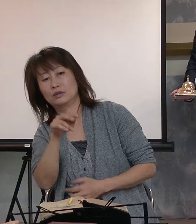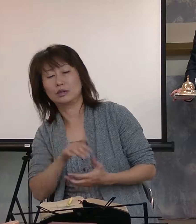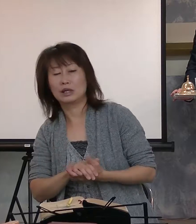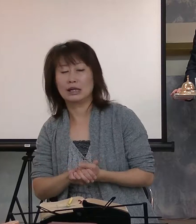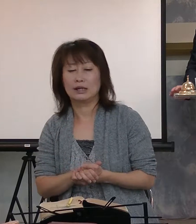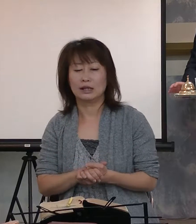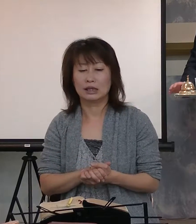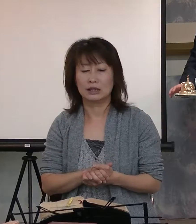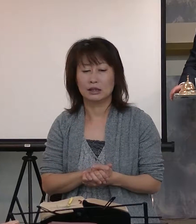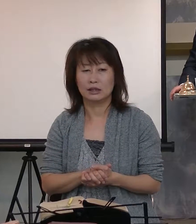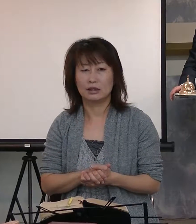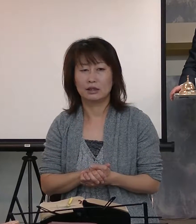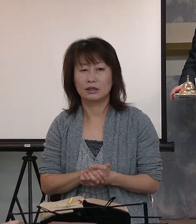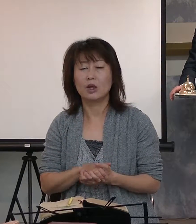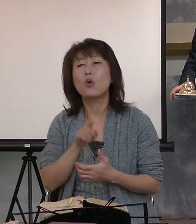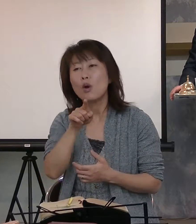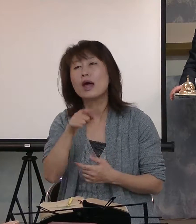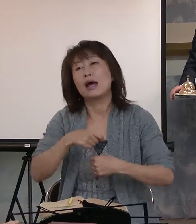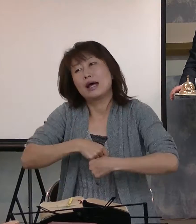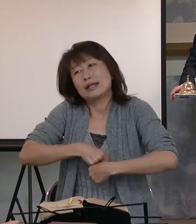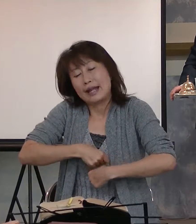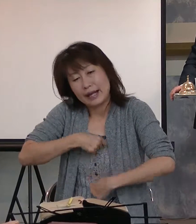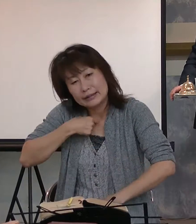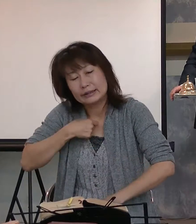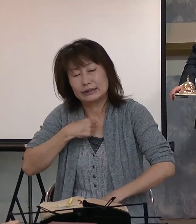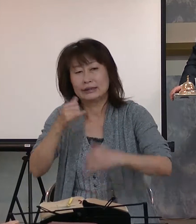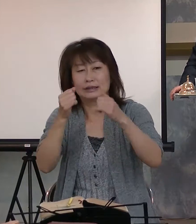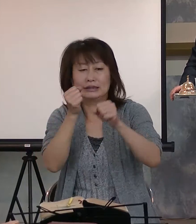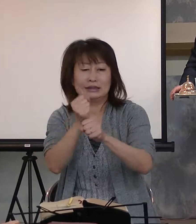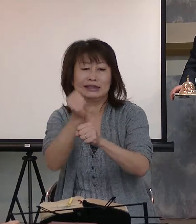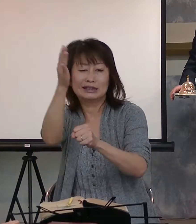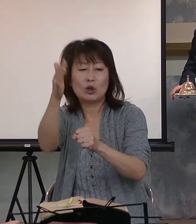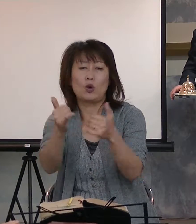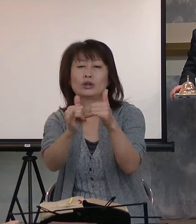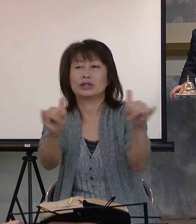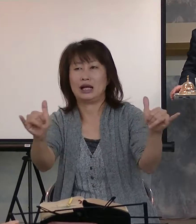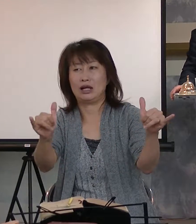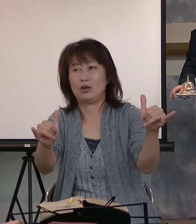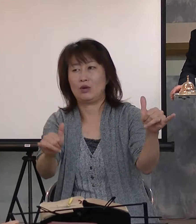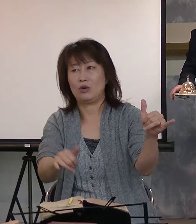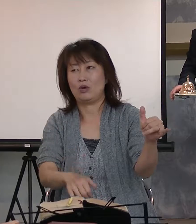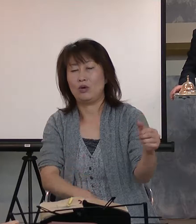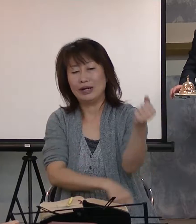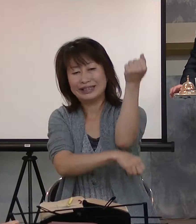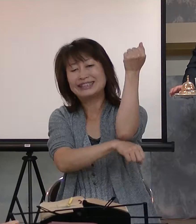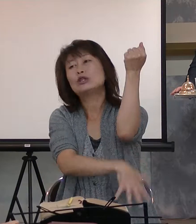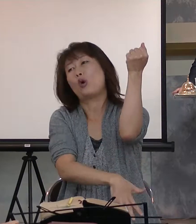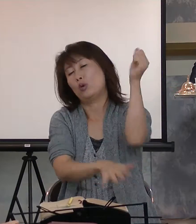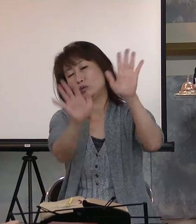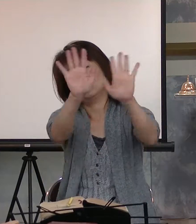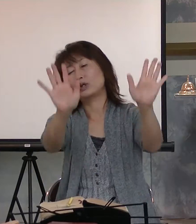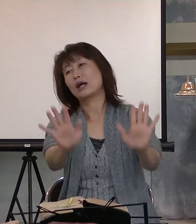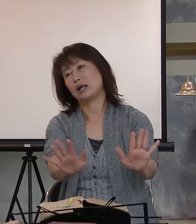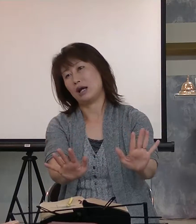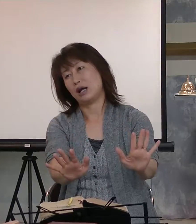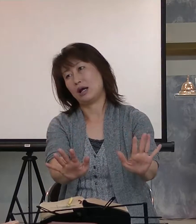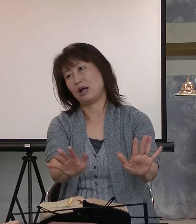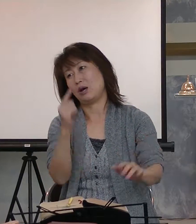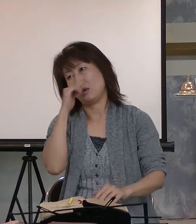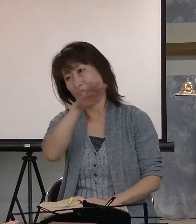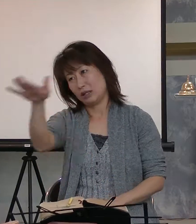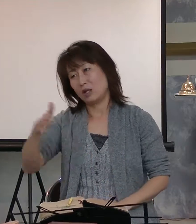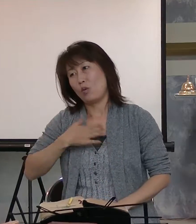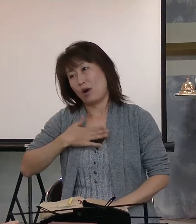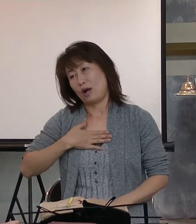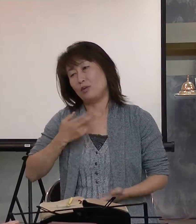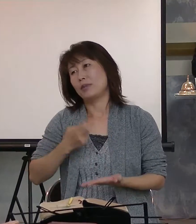が正しい信仰者の基準であることを言わなければなりません。2番